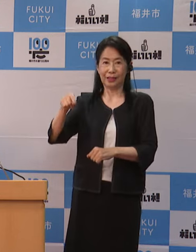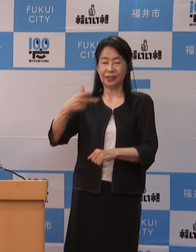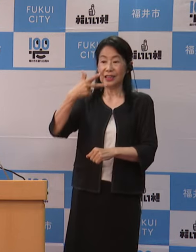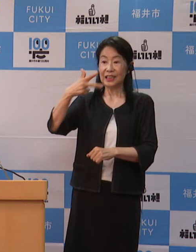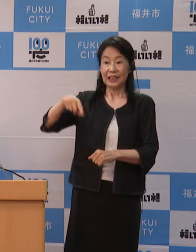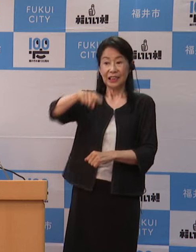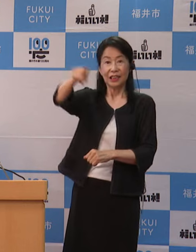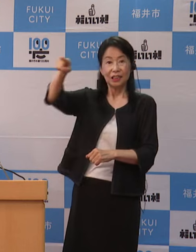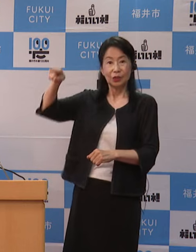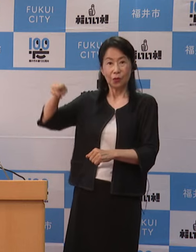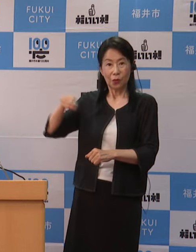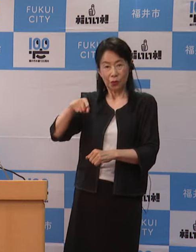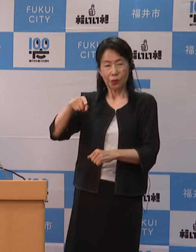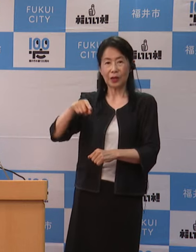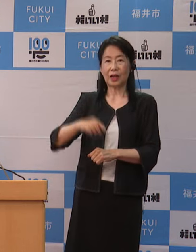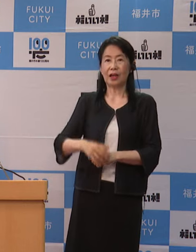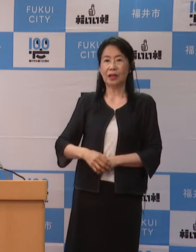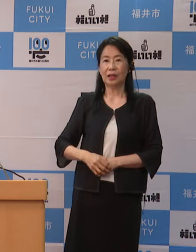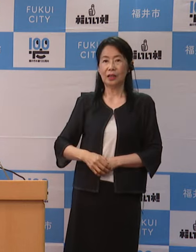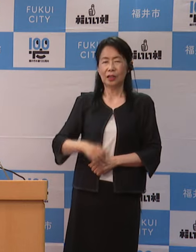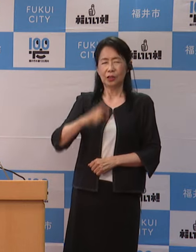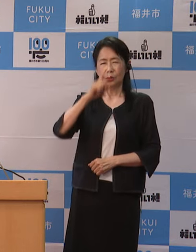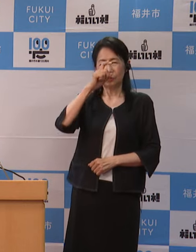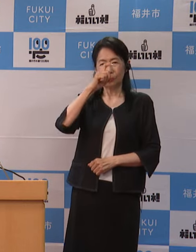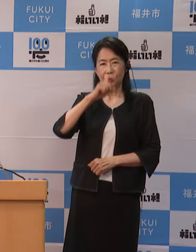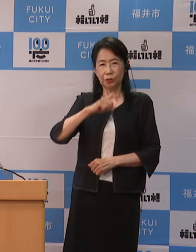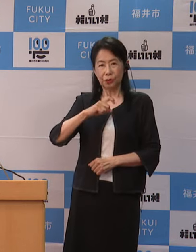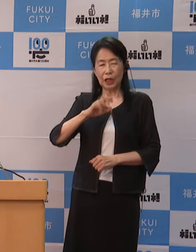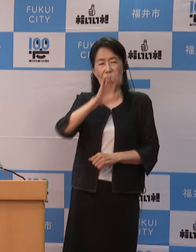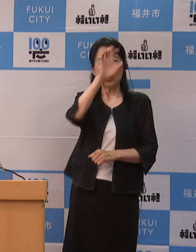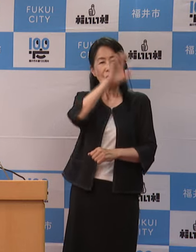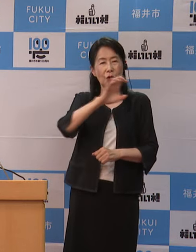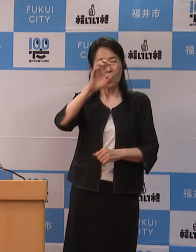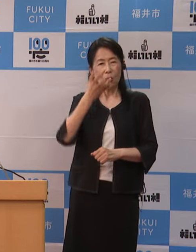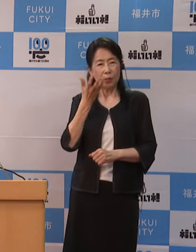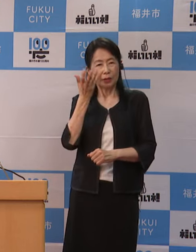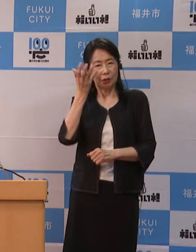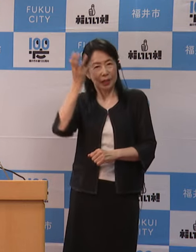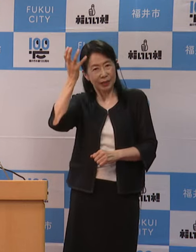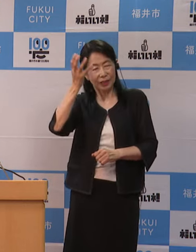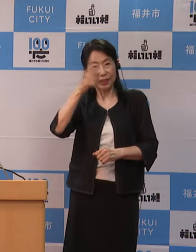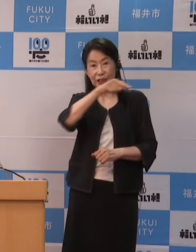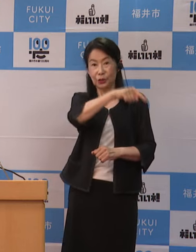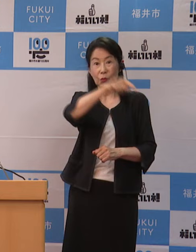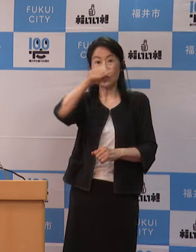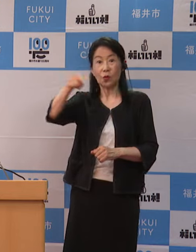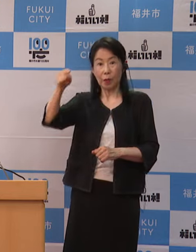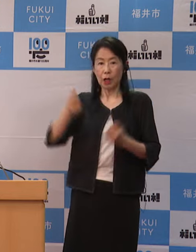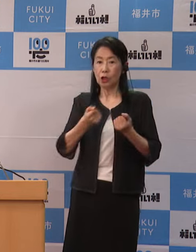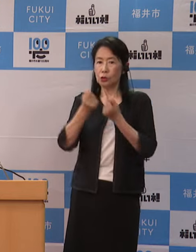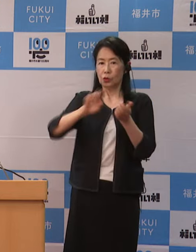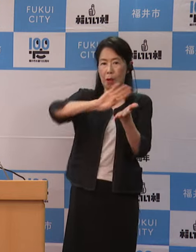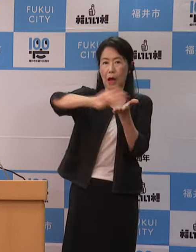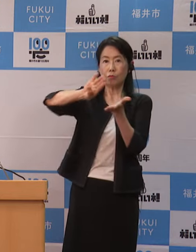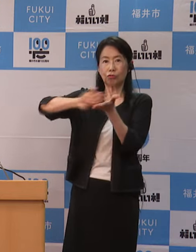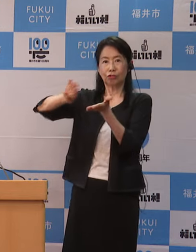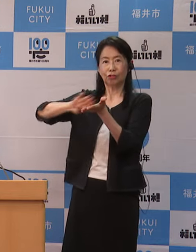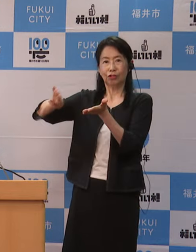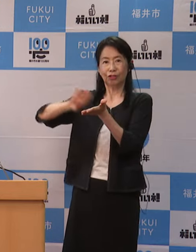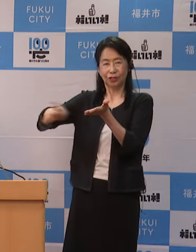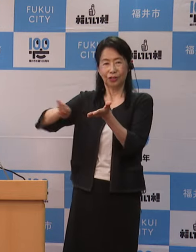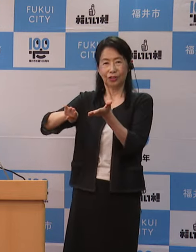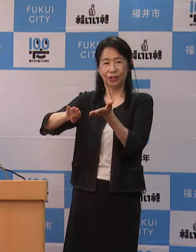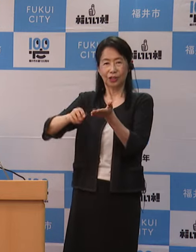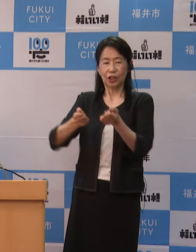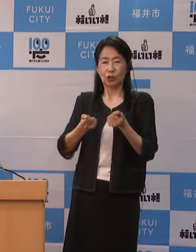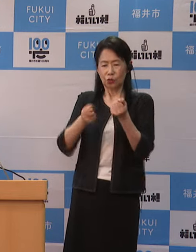中心街から、まあ、旧あの中世のヨーロッパの面影を残す部分から全部あの車を排除するといった思い切